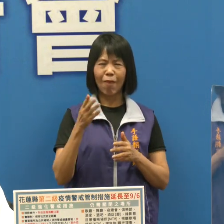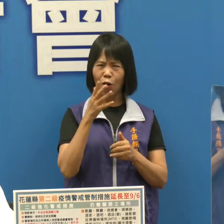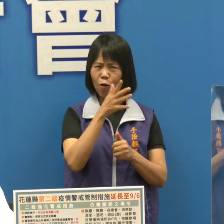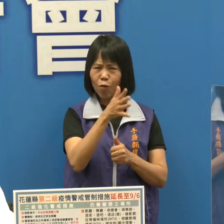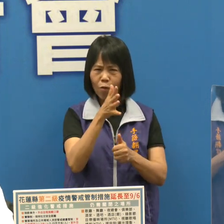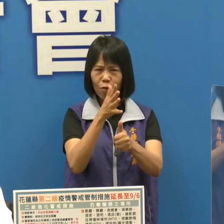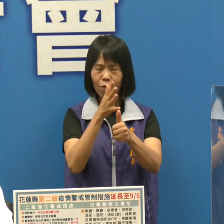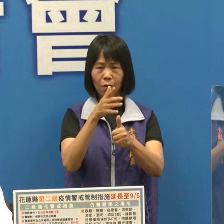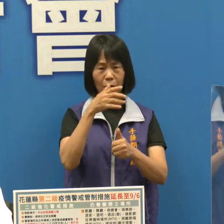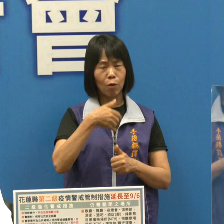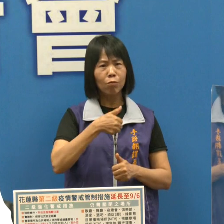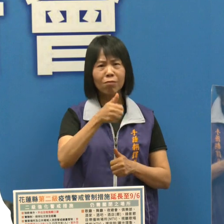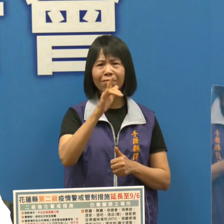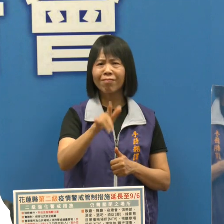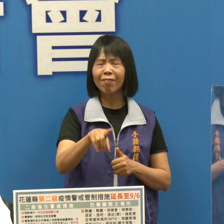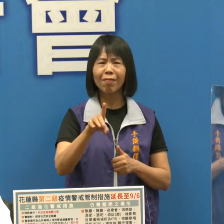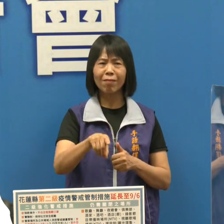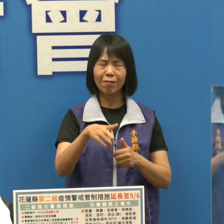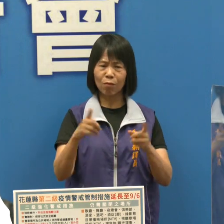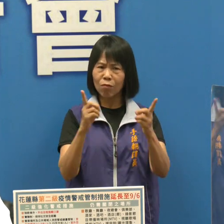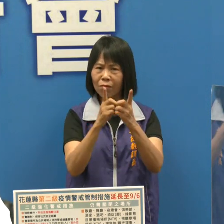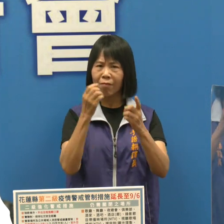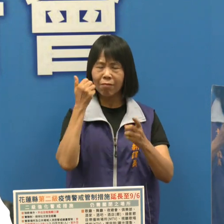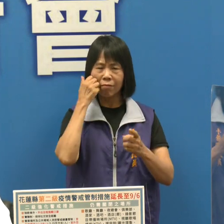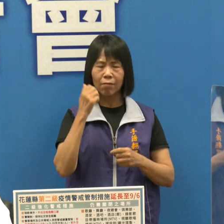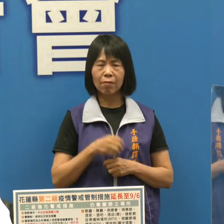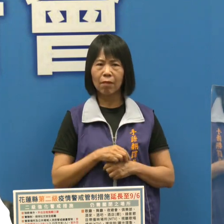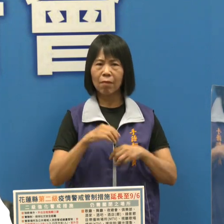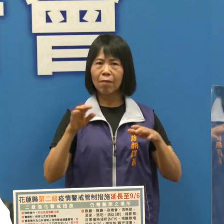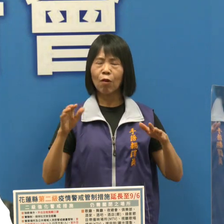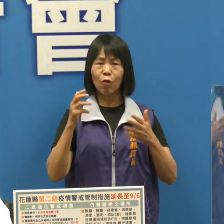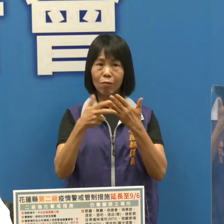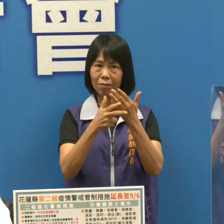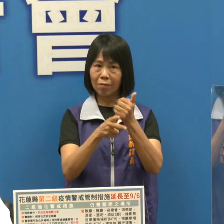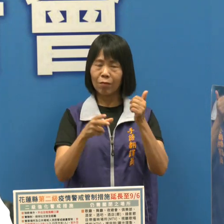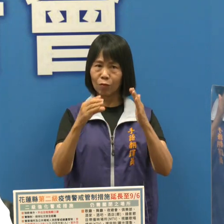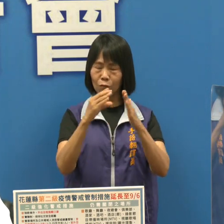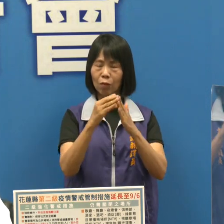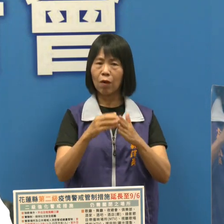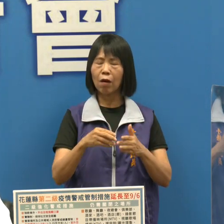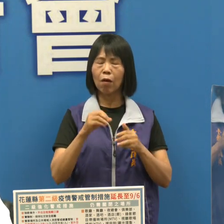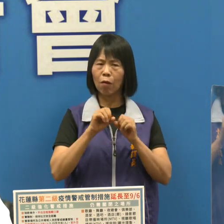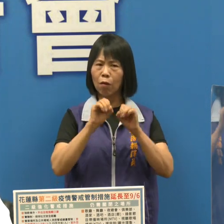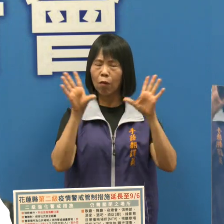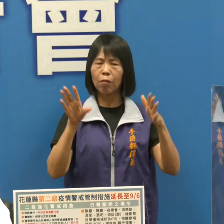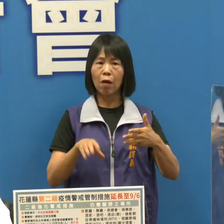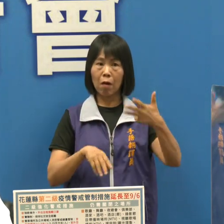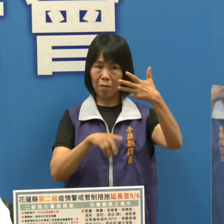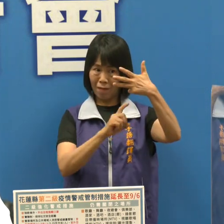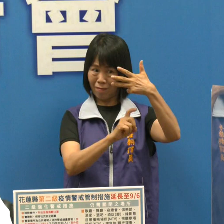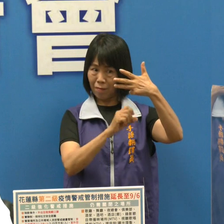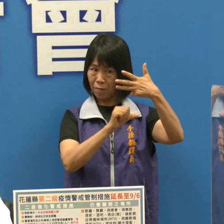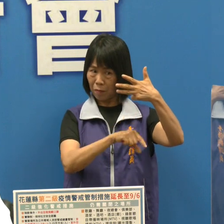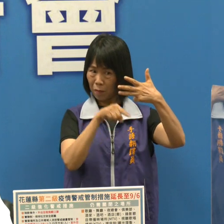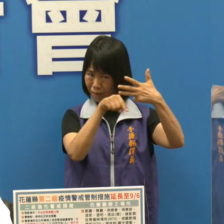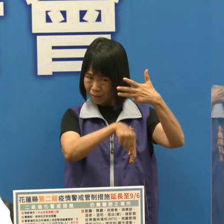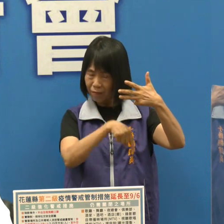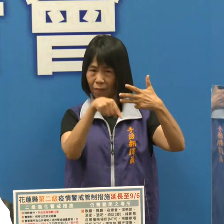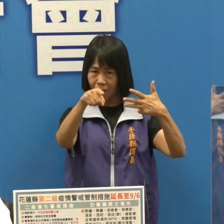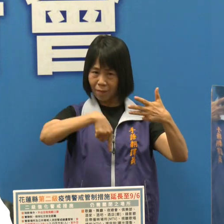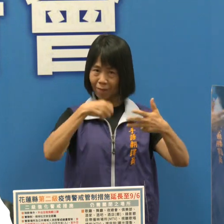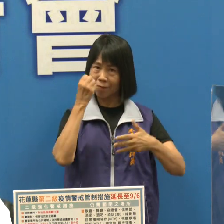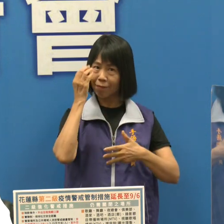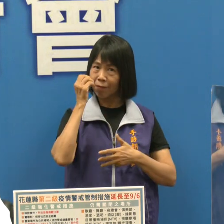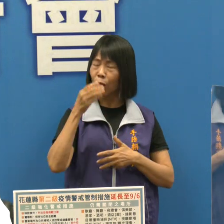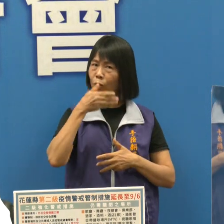我们花莲县卫生局就被通知，这个案在8月12号到15号之间曾经有来过花莲。那个案呢